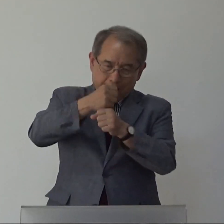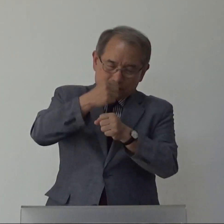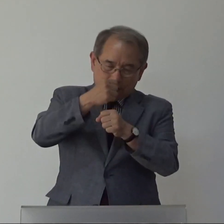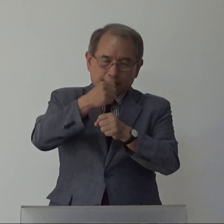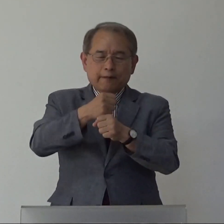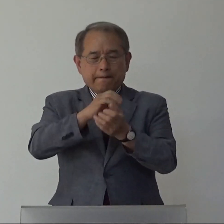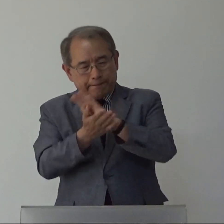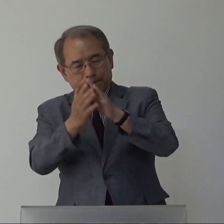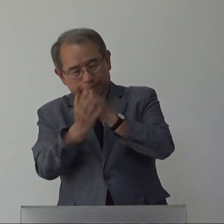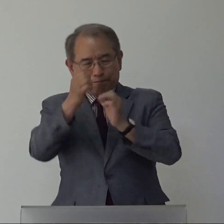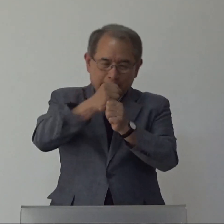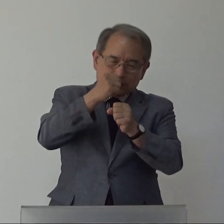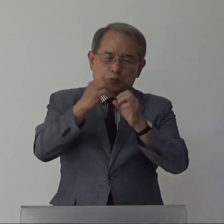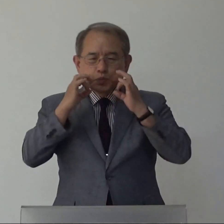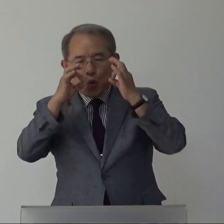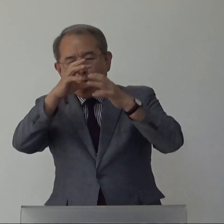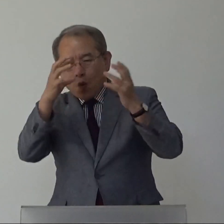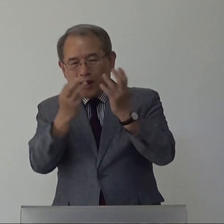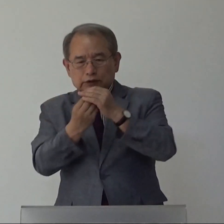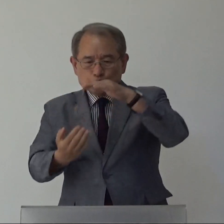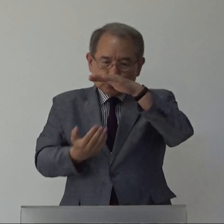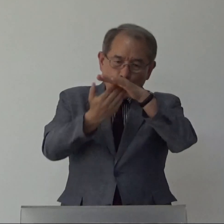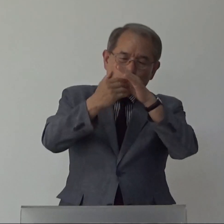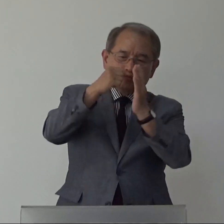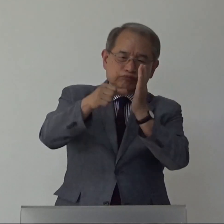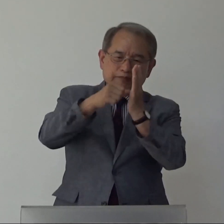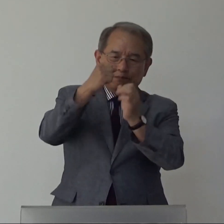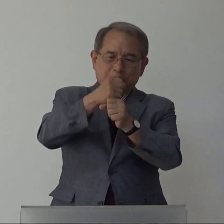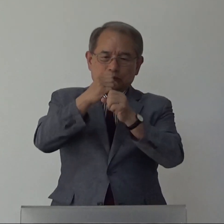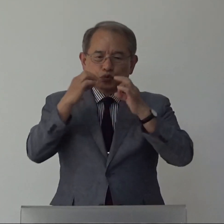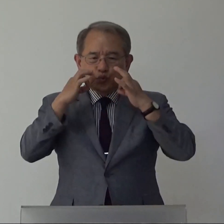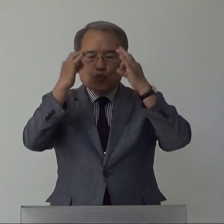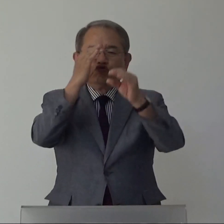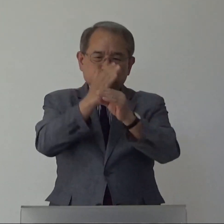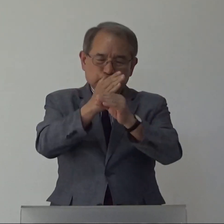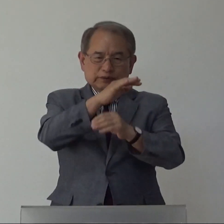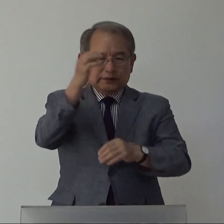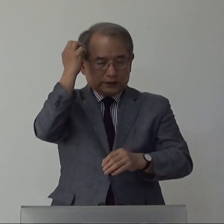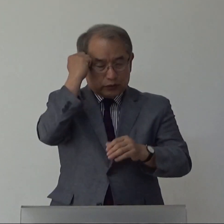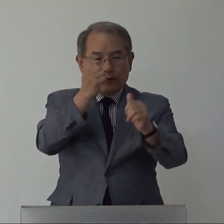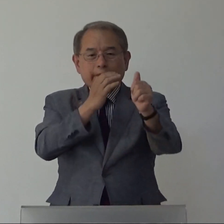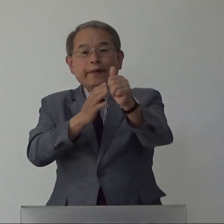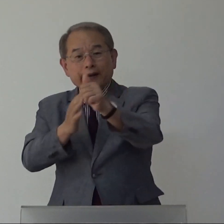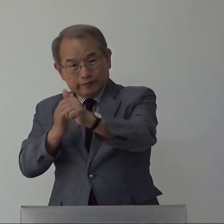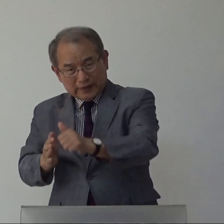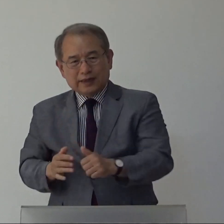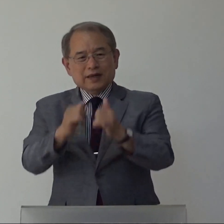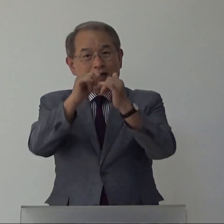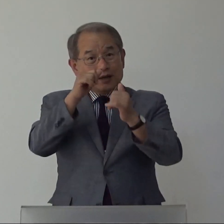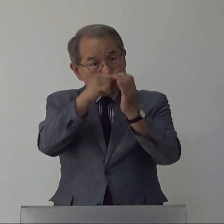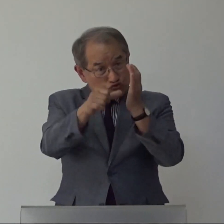완전한 곳이 아닙니다. 지금도 변화되어지고 노력해서